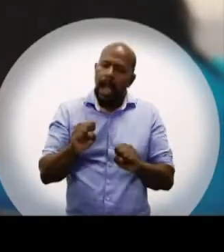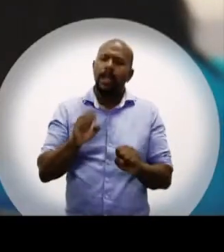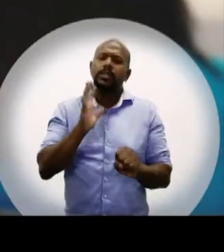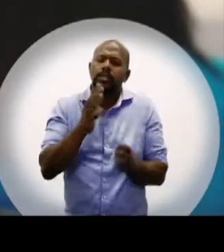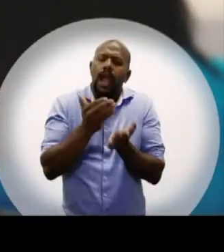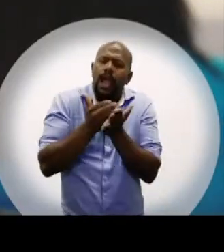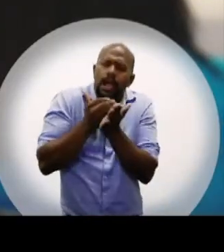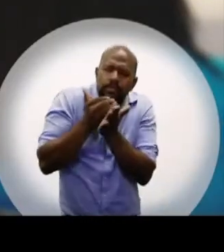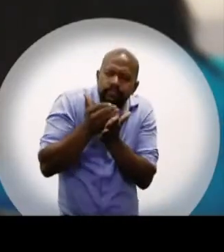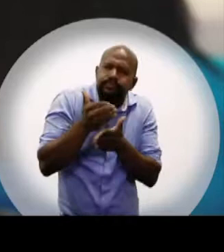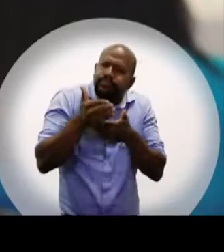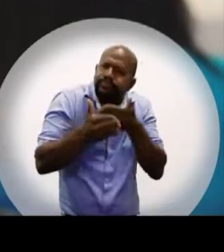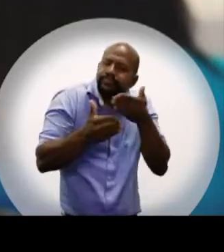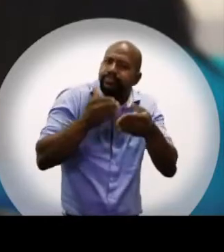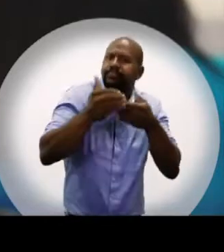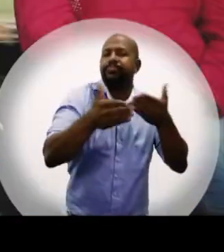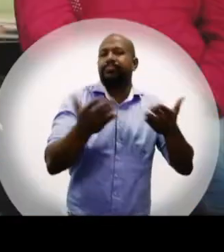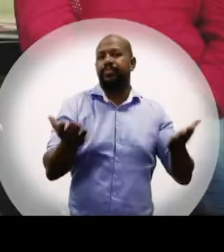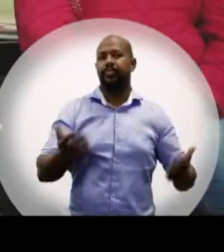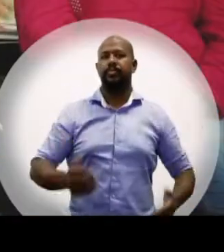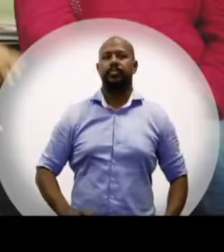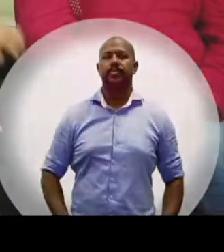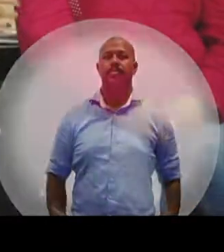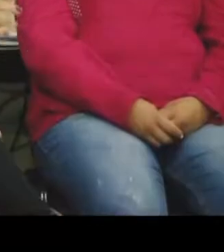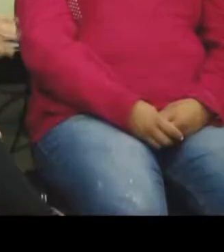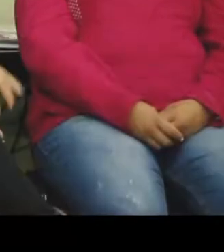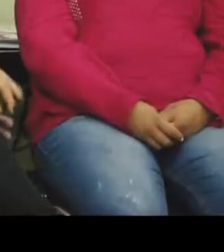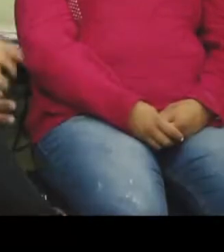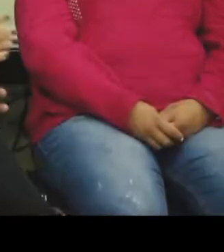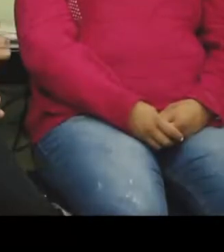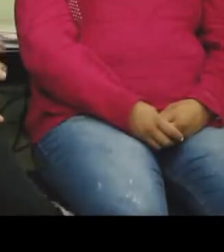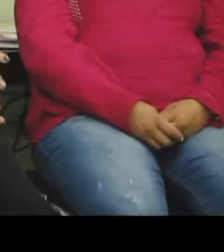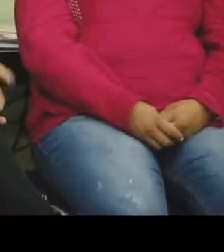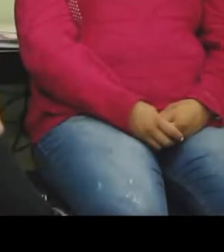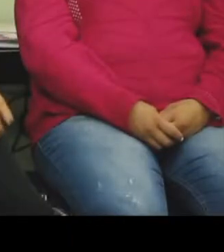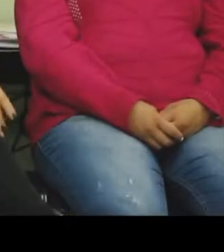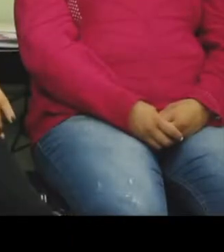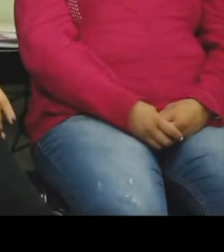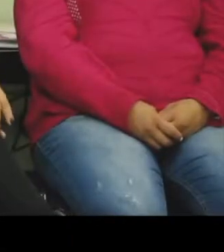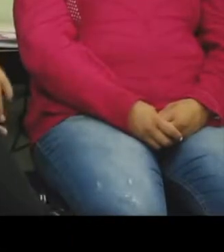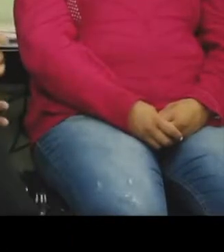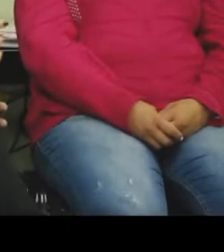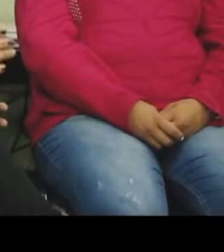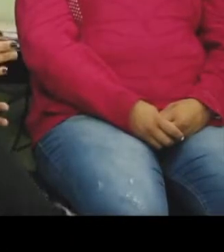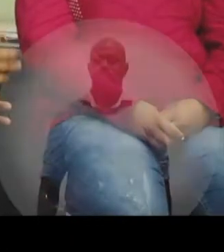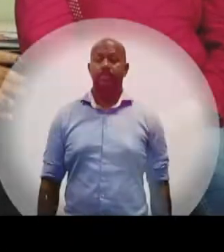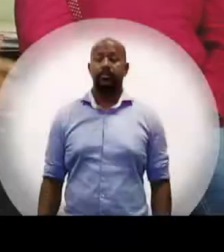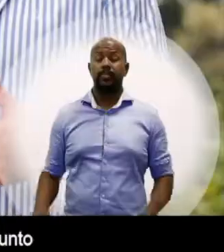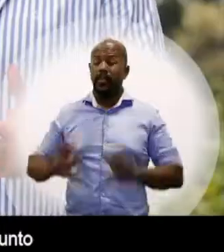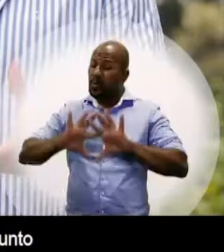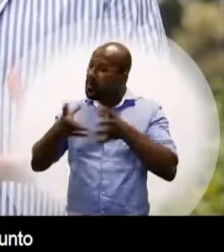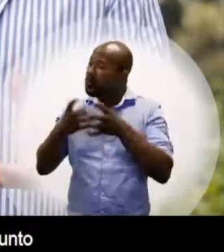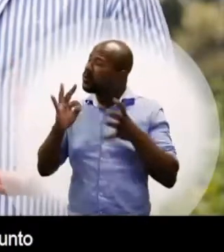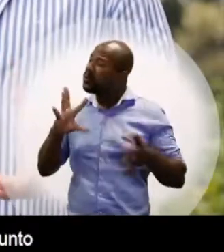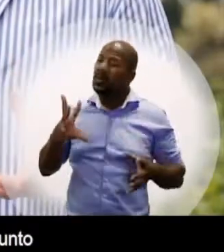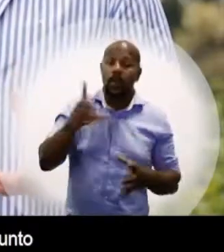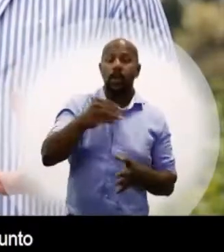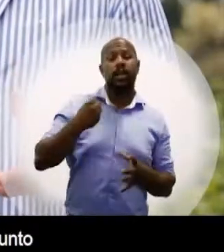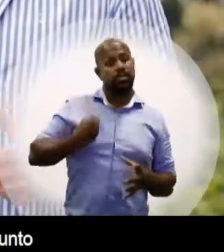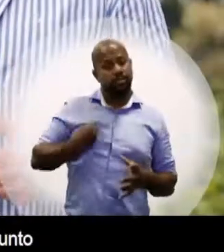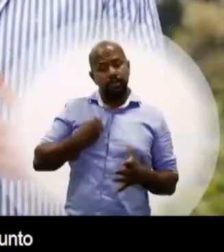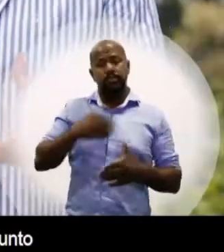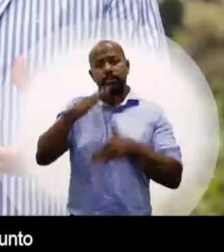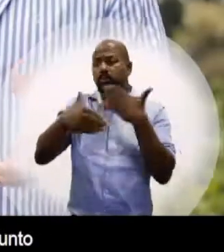mas assim a sementinha está sendo plantada. Né? Heraldo Vicente, chefe de ensino fundamental e médio, Cubatão. O grupo todo